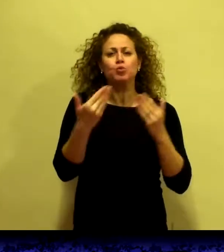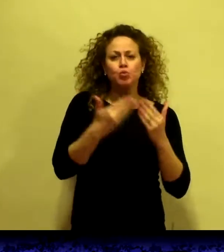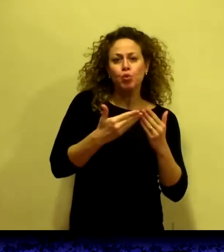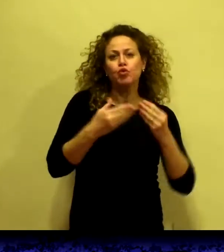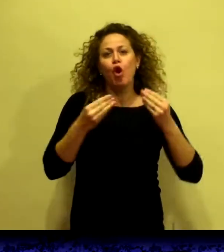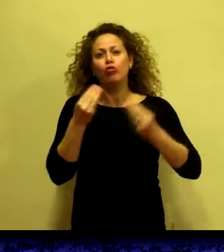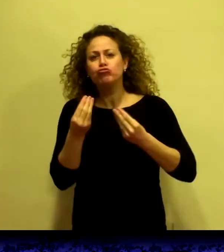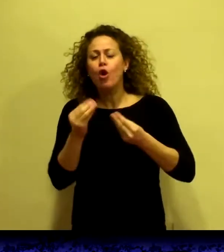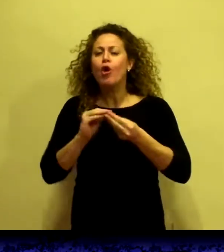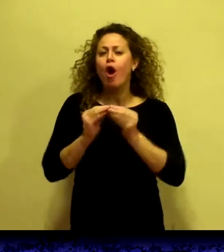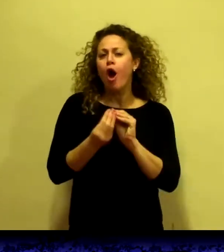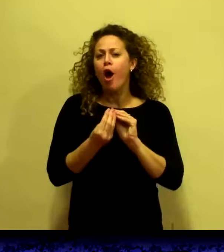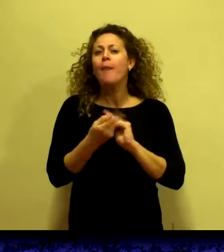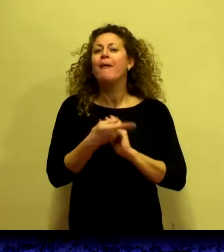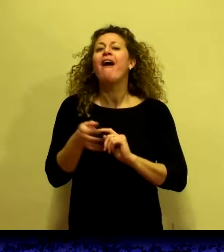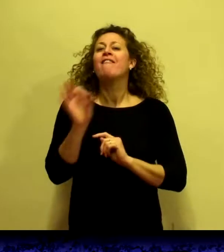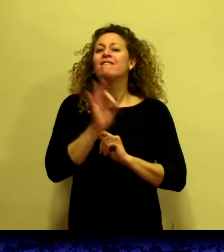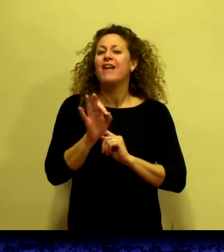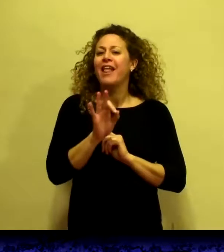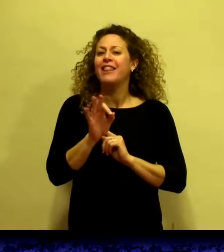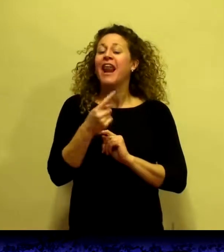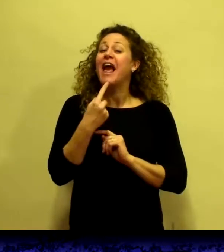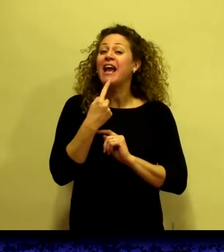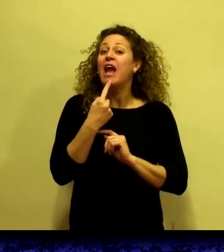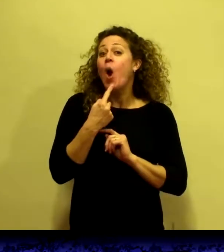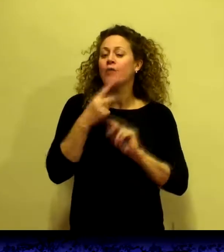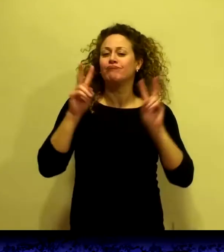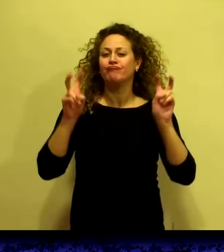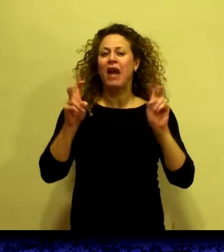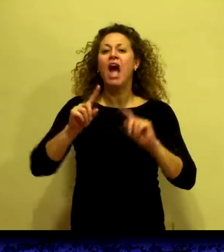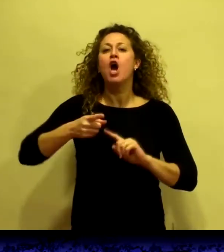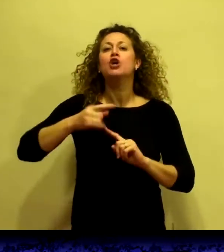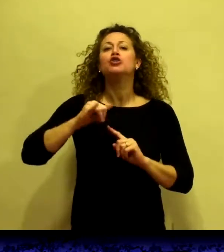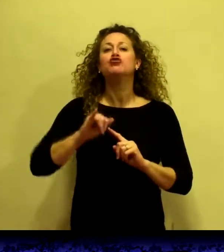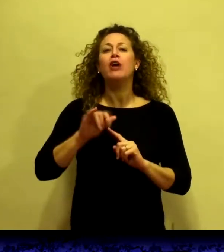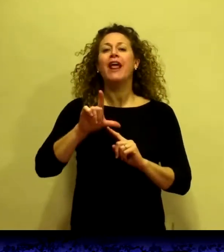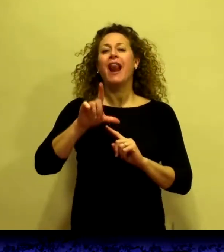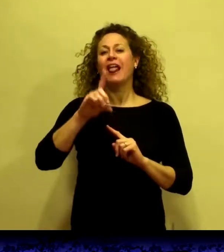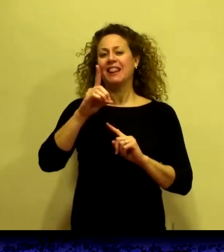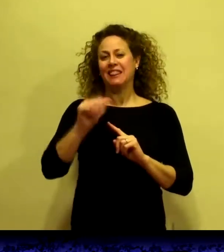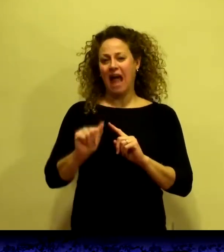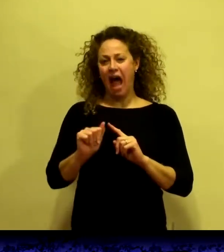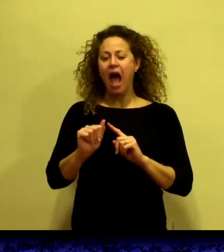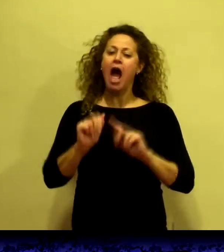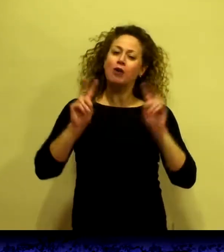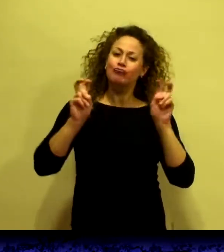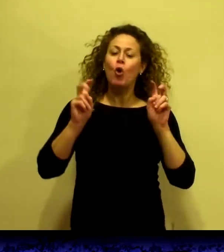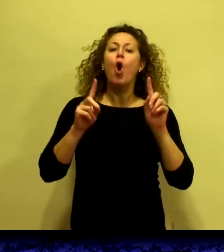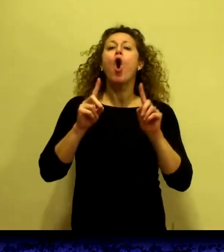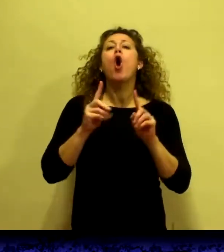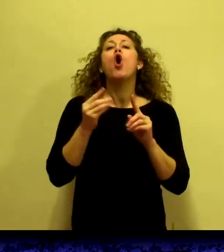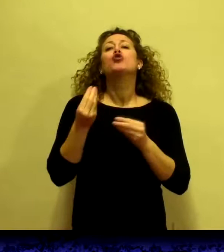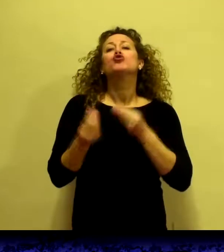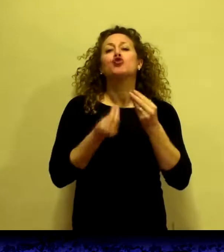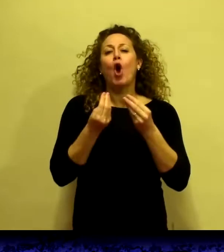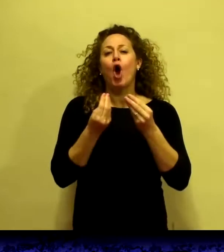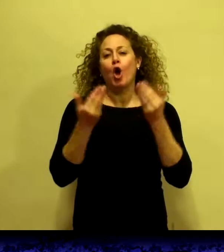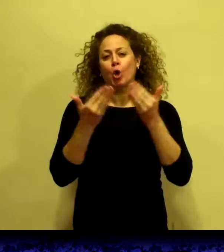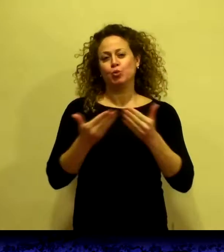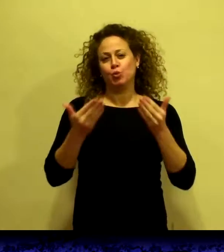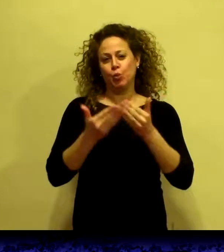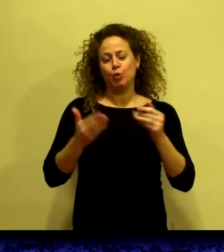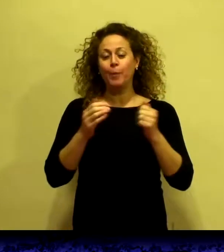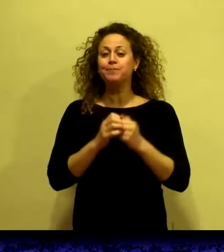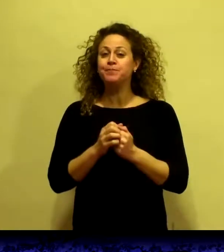niente, c'è Federica della Gilda del Gioco Studio. Femminile, la Gilda del Gioco Studio.